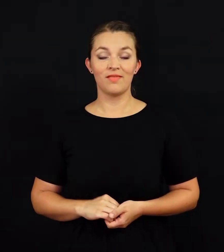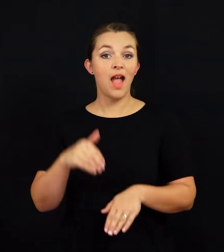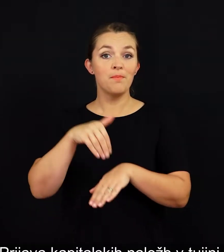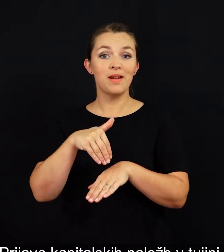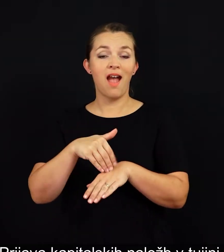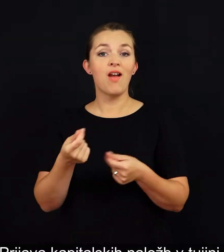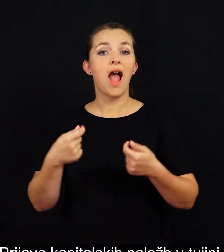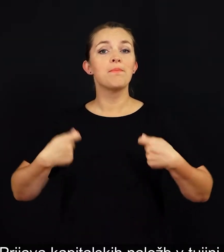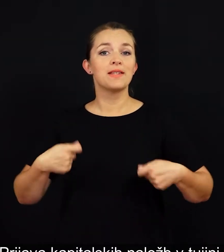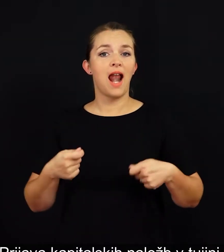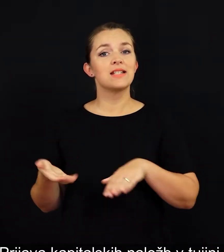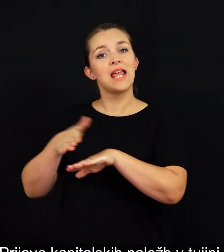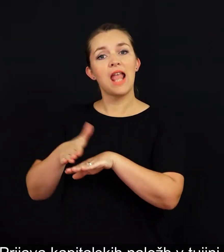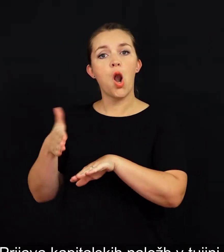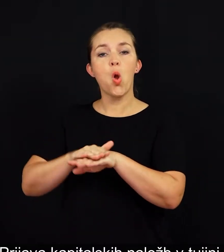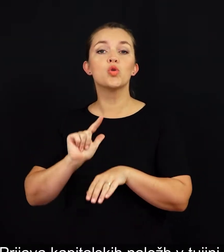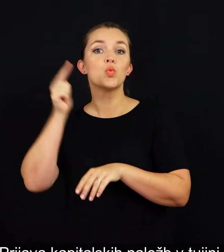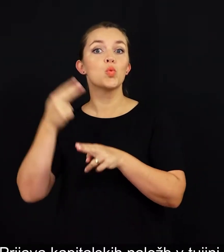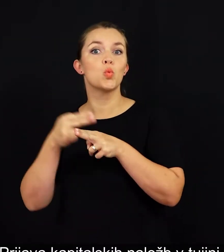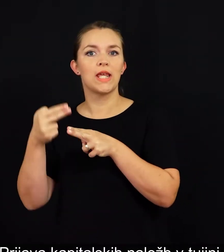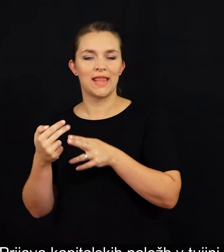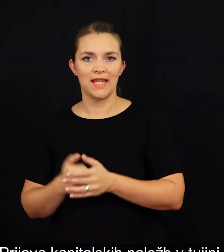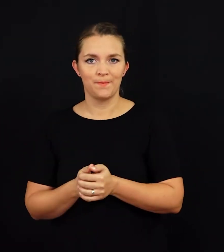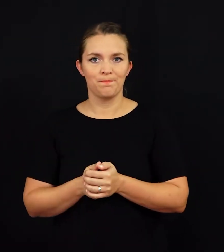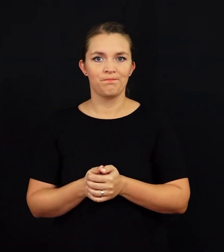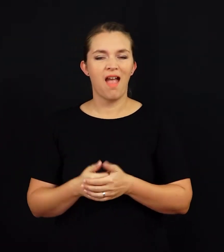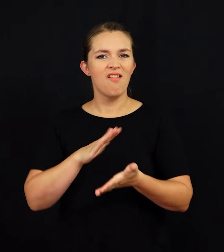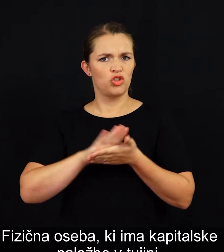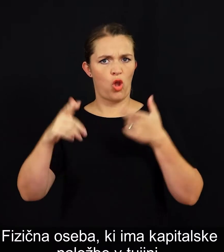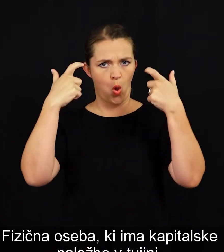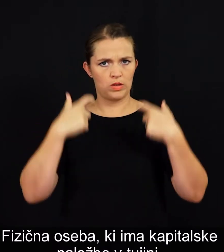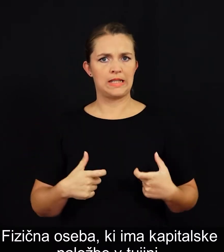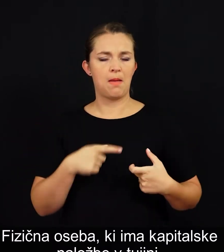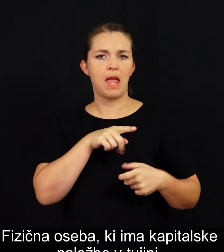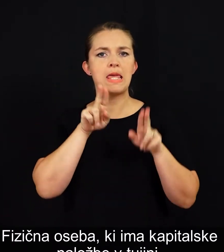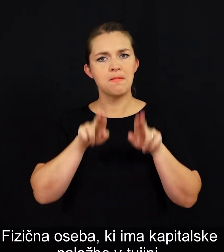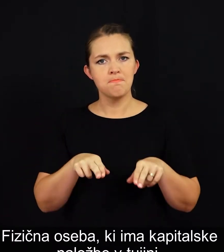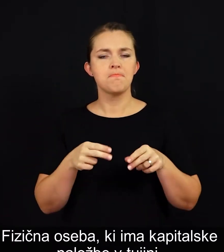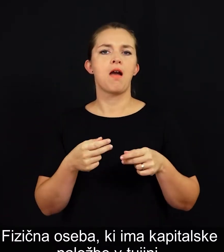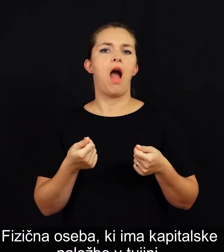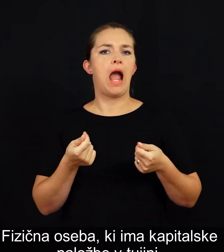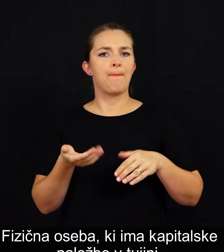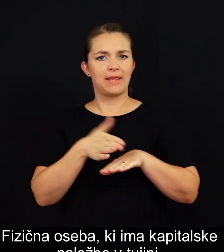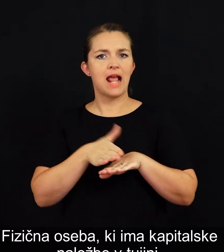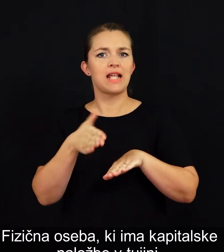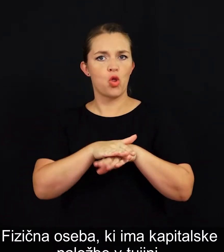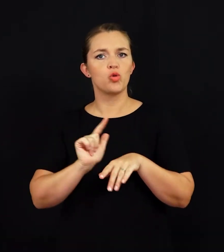Prijava kapitalskih naložb v tujini. Fizična oseba, ki ima kapitalske naložbe v tujini,